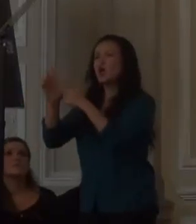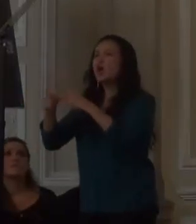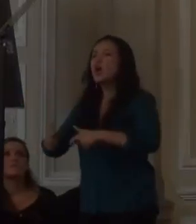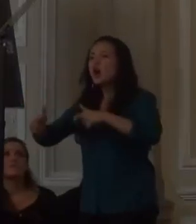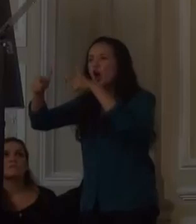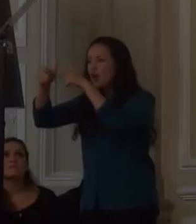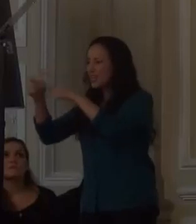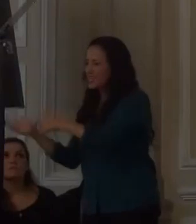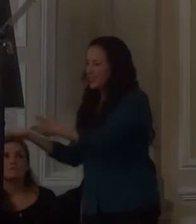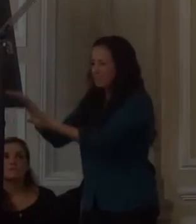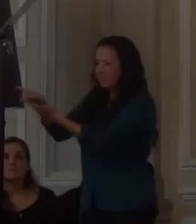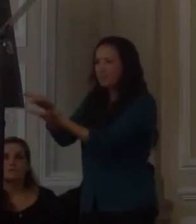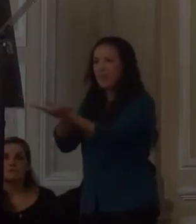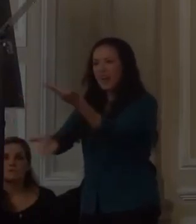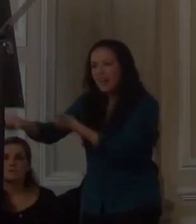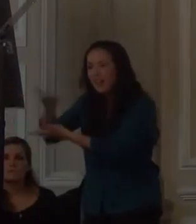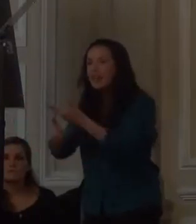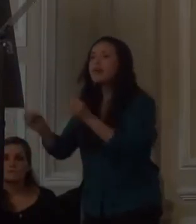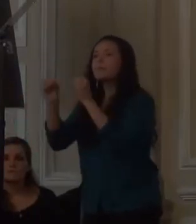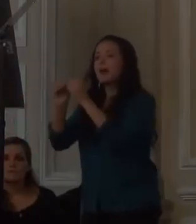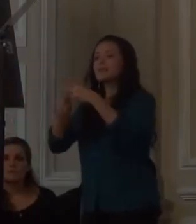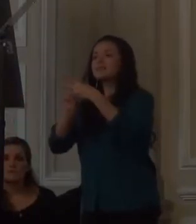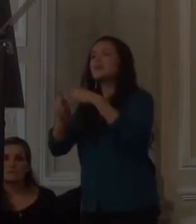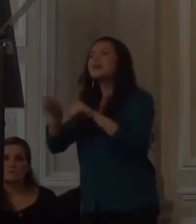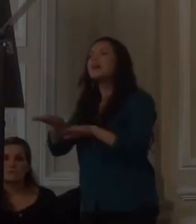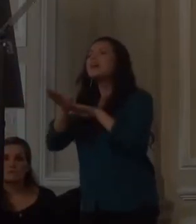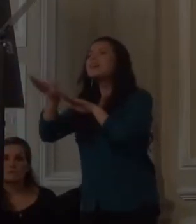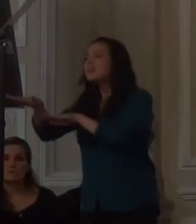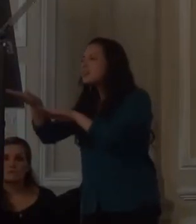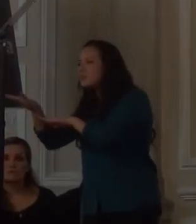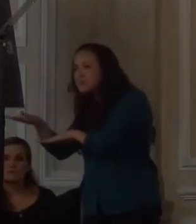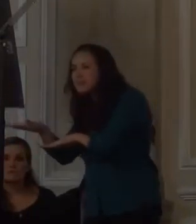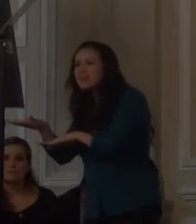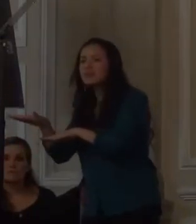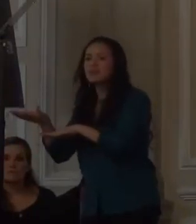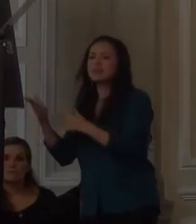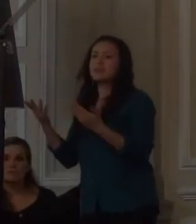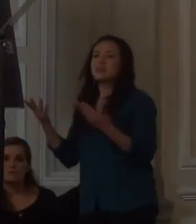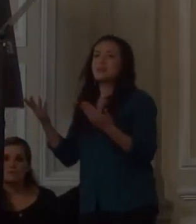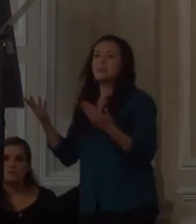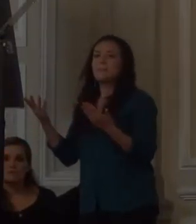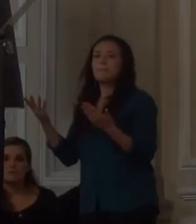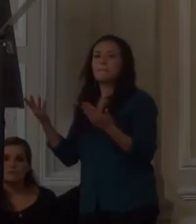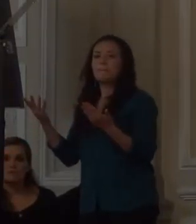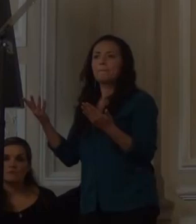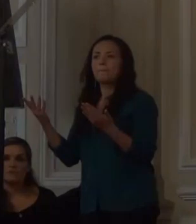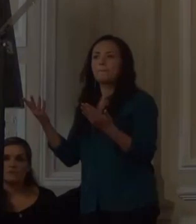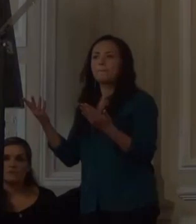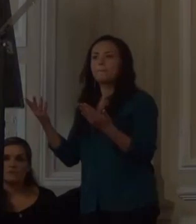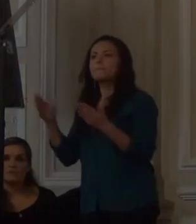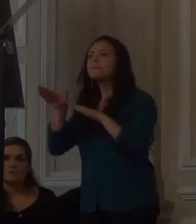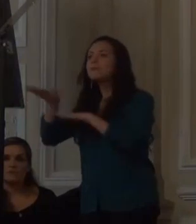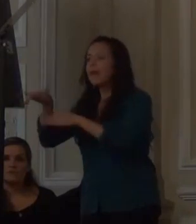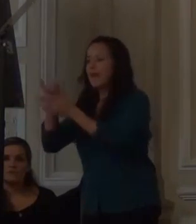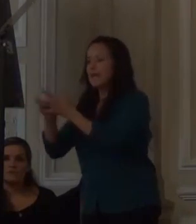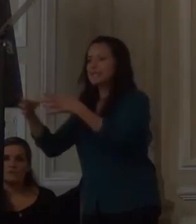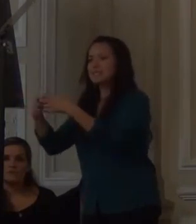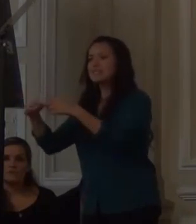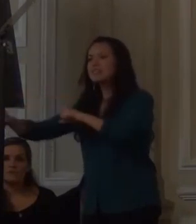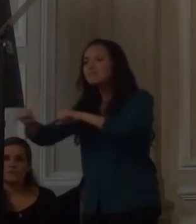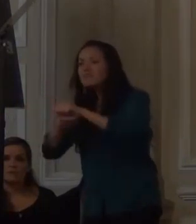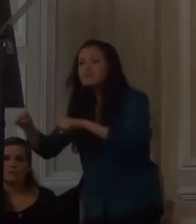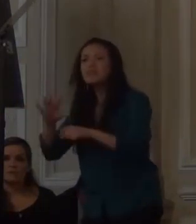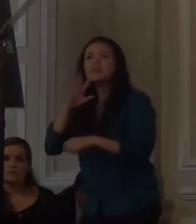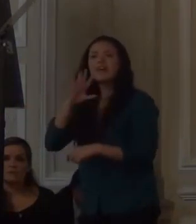Congreso, a los representantes que fueron los promotores, Yara